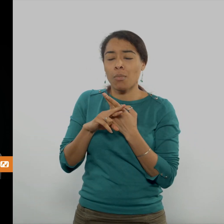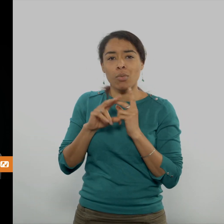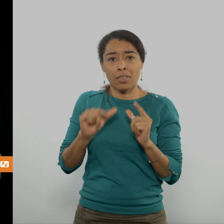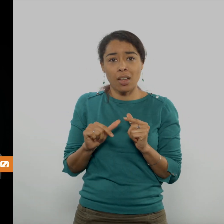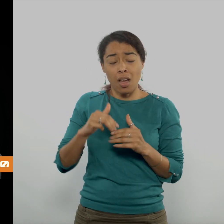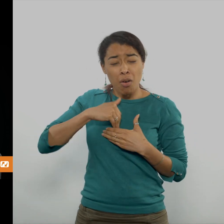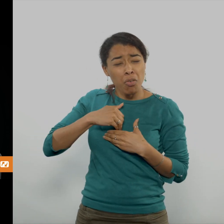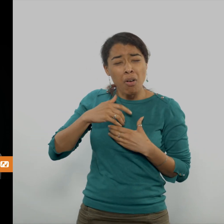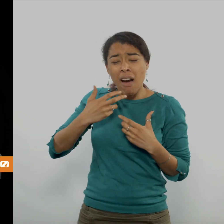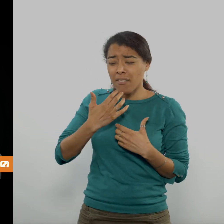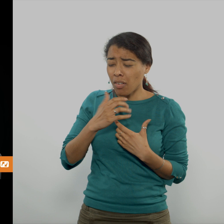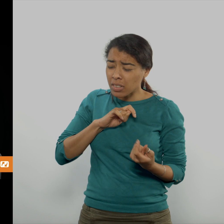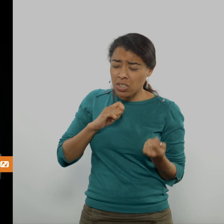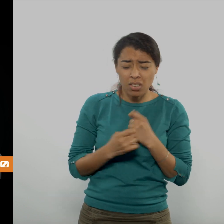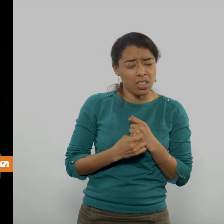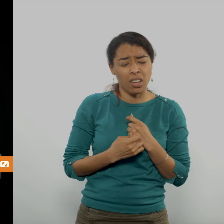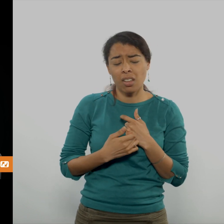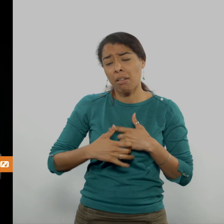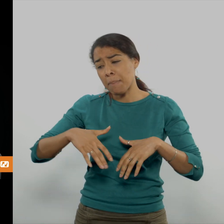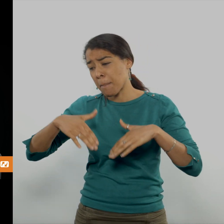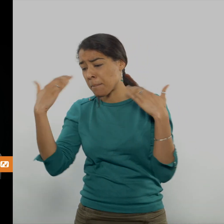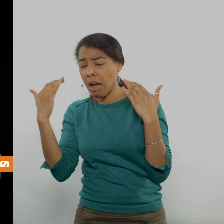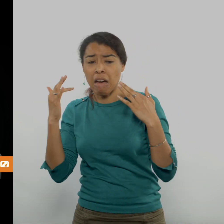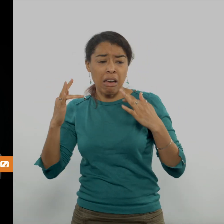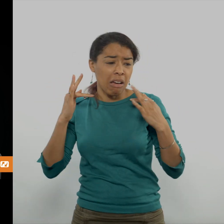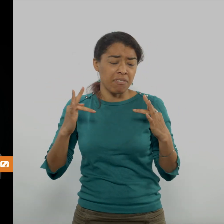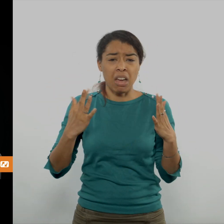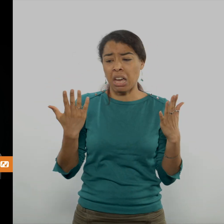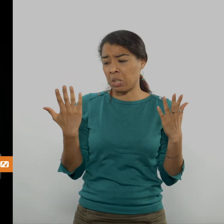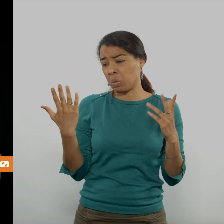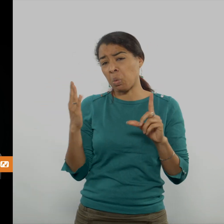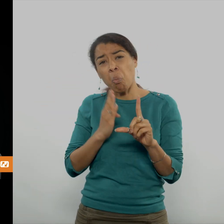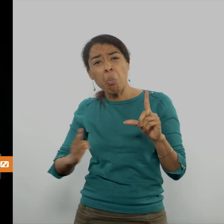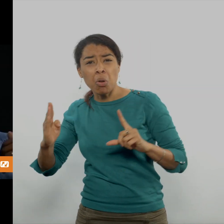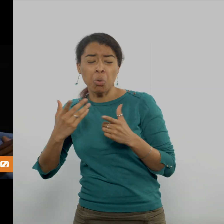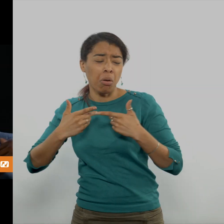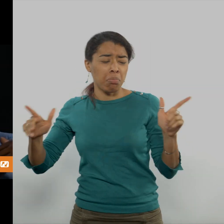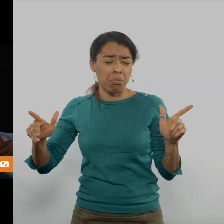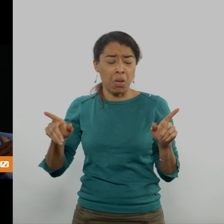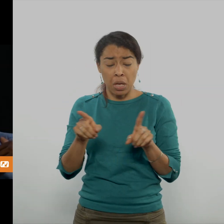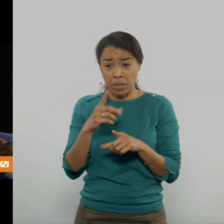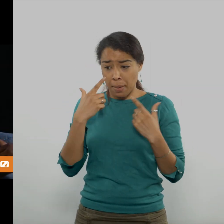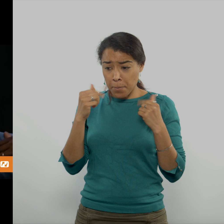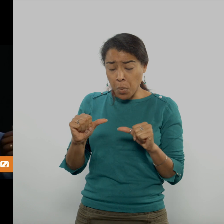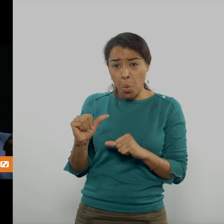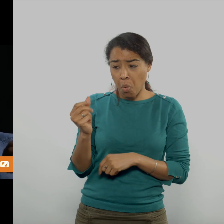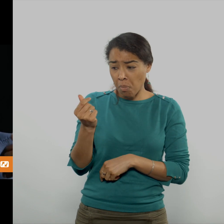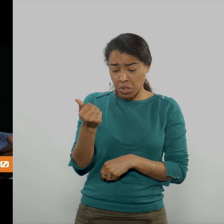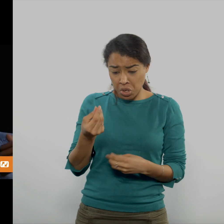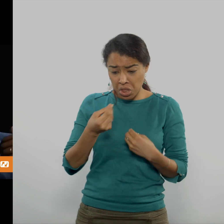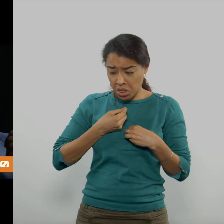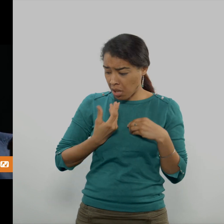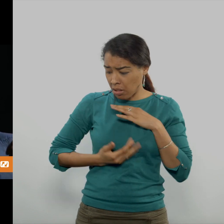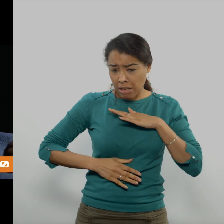mon cœur, je voulais vraiment changer. J'en avais marre de ces histoires de citer. Je me suis rendu compte également que